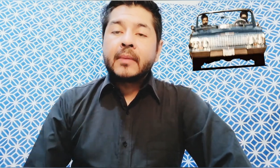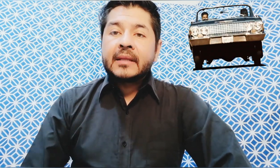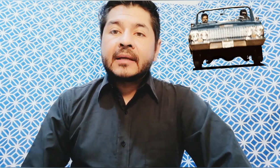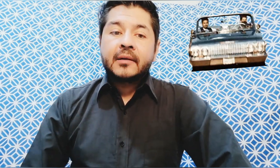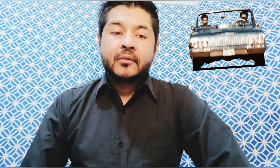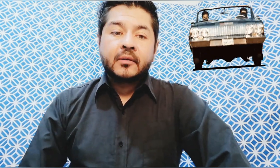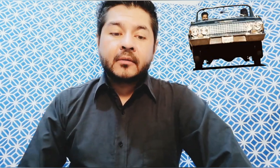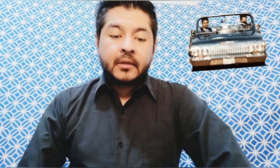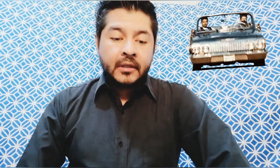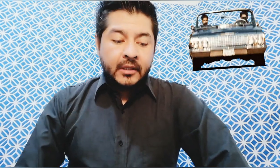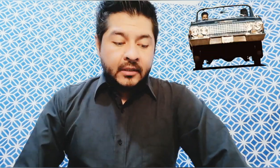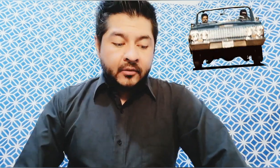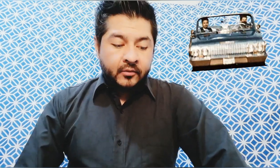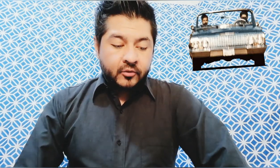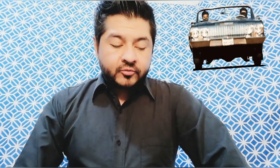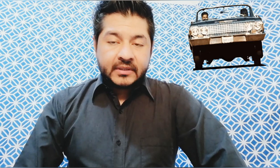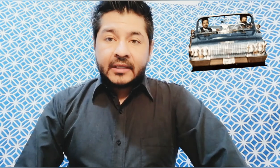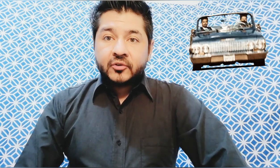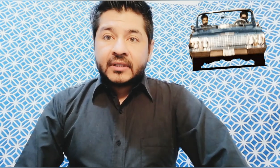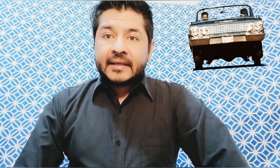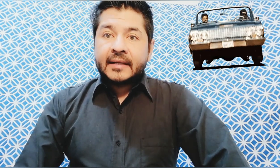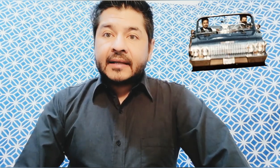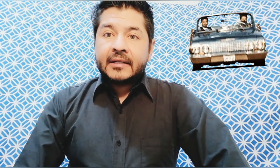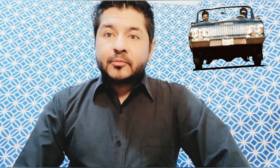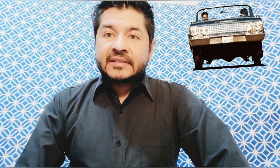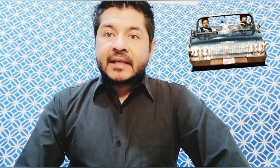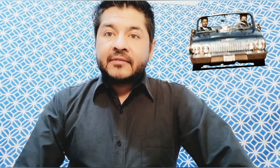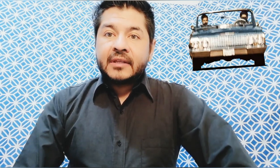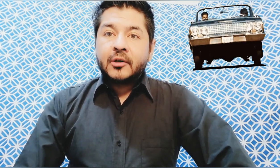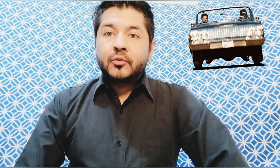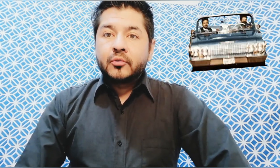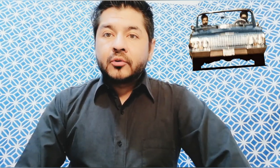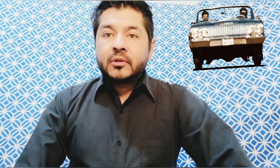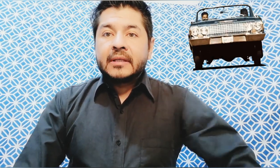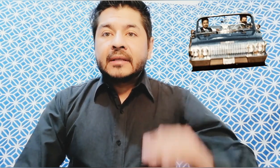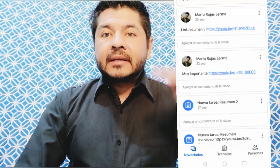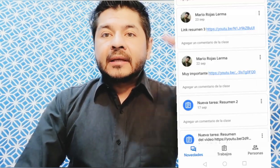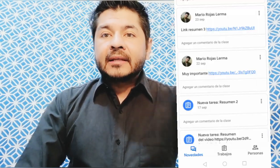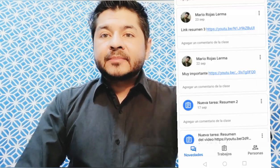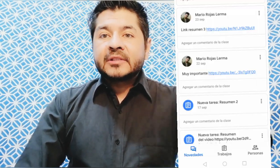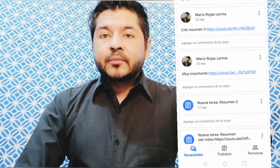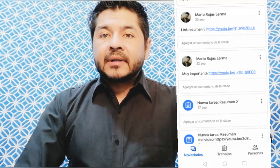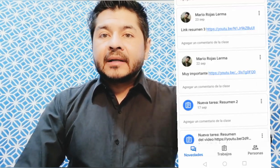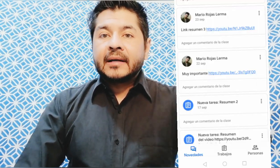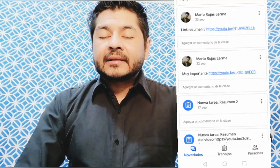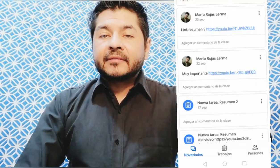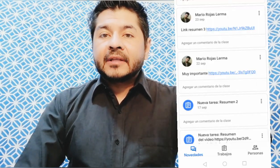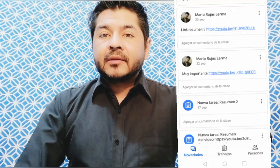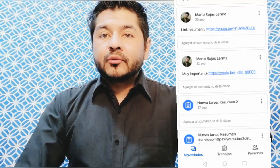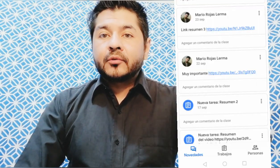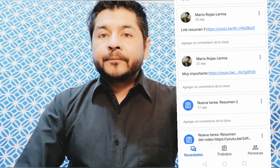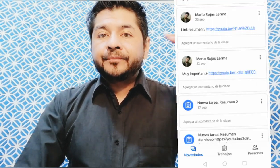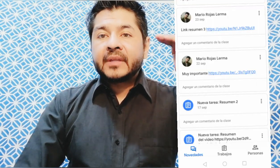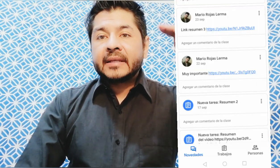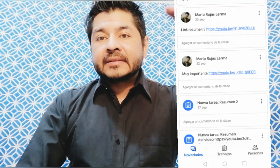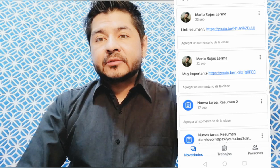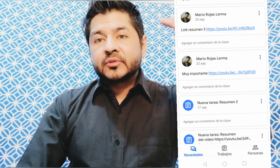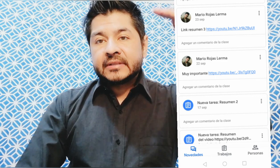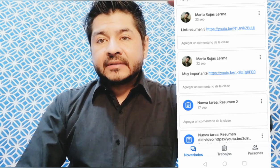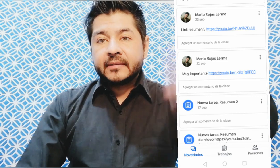comprometan con los videos. En el Classroom está video 1 y el espacio para la actividad 1 y así